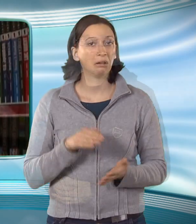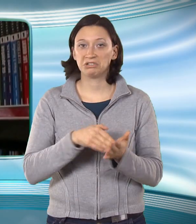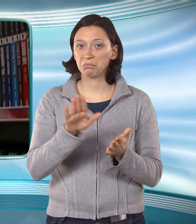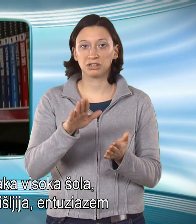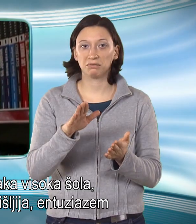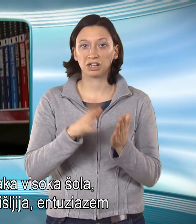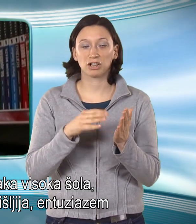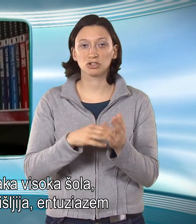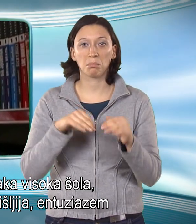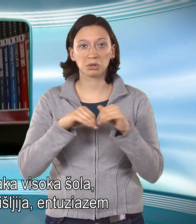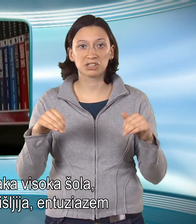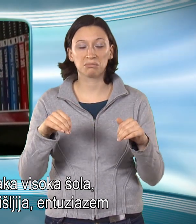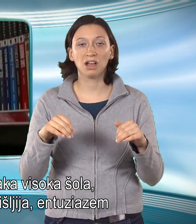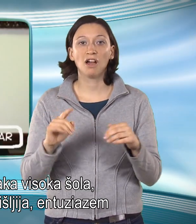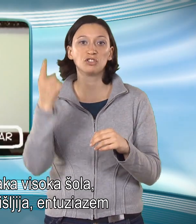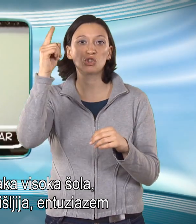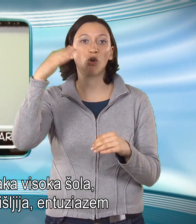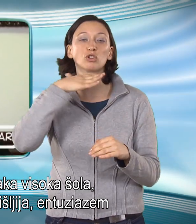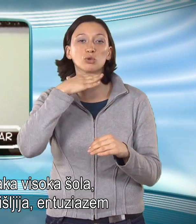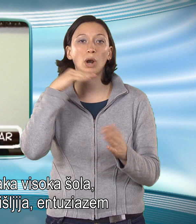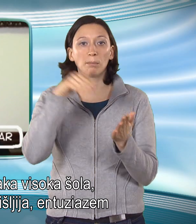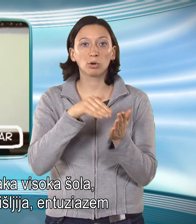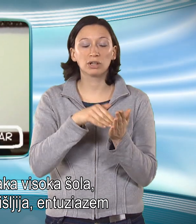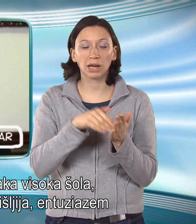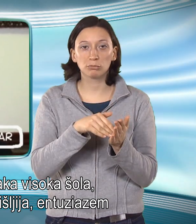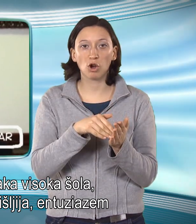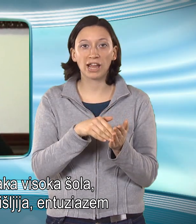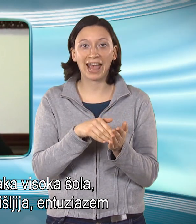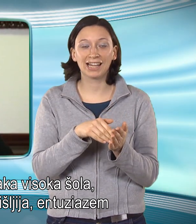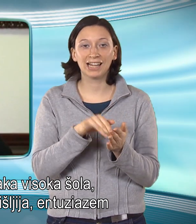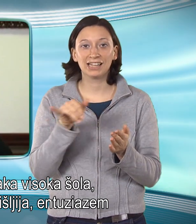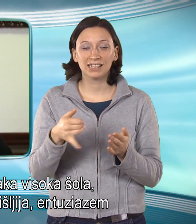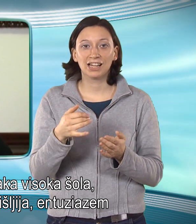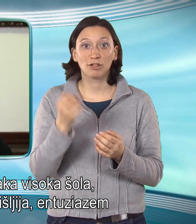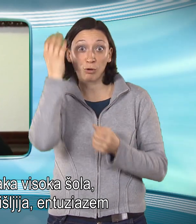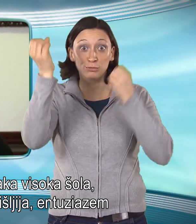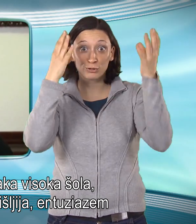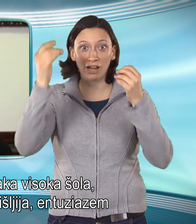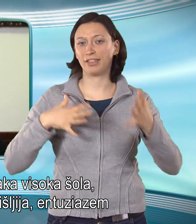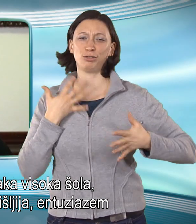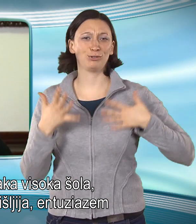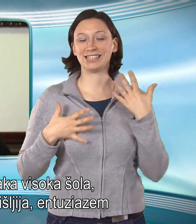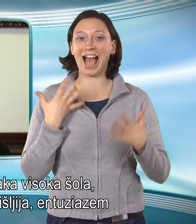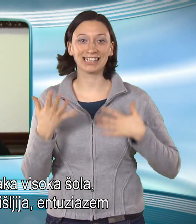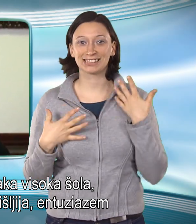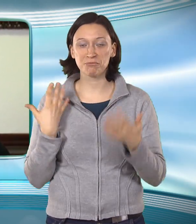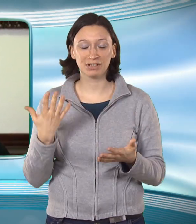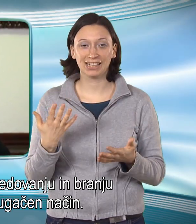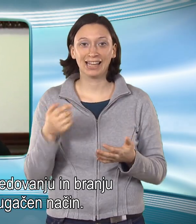Ni potrebna kakšna posebna visoka šola, potreben je predvsem domišljija, entuziazem in